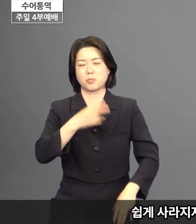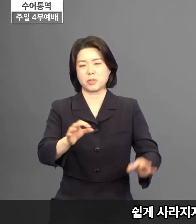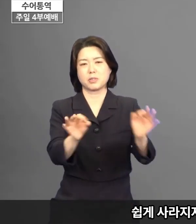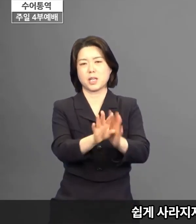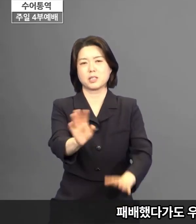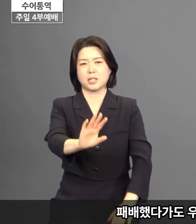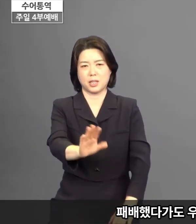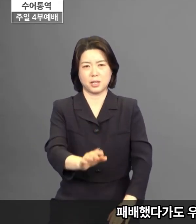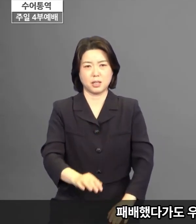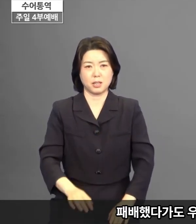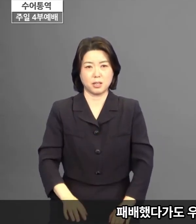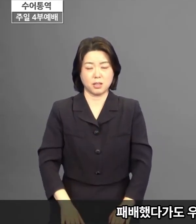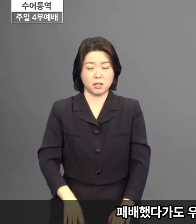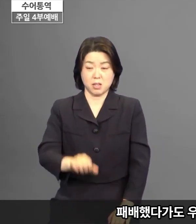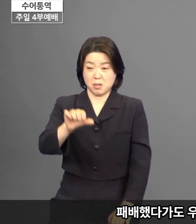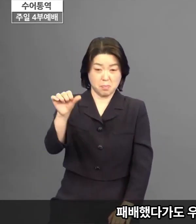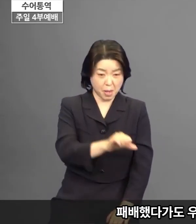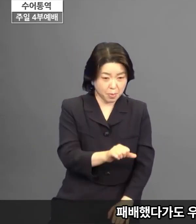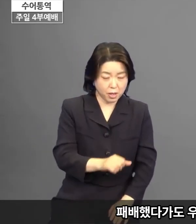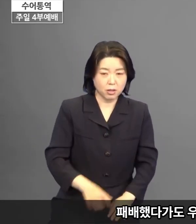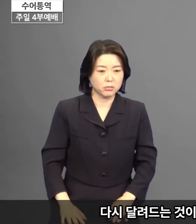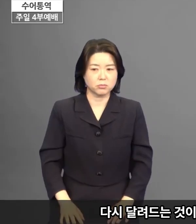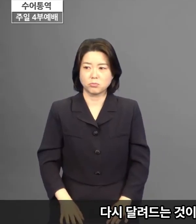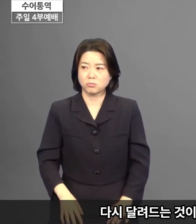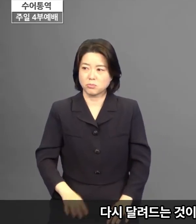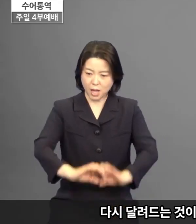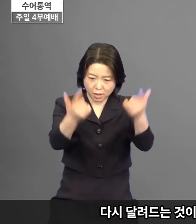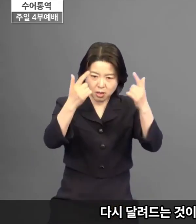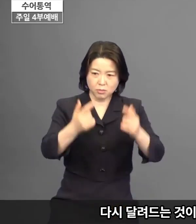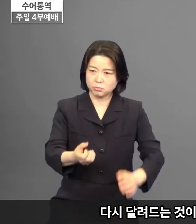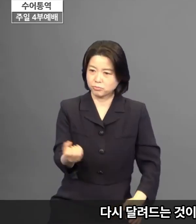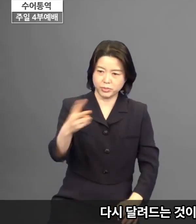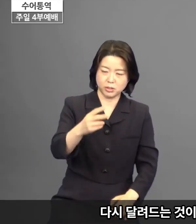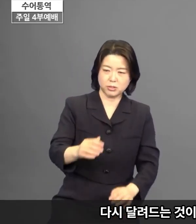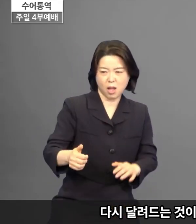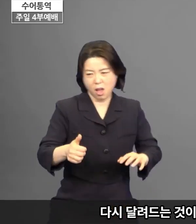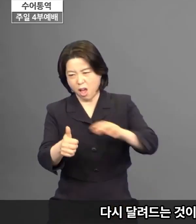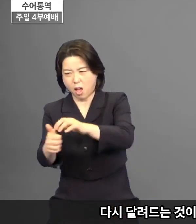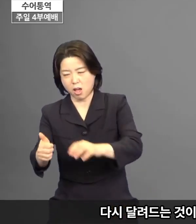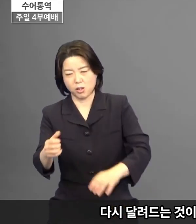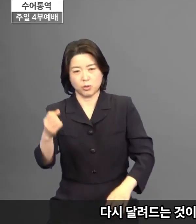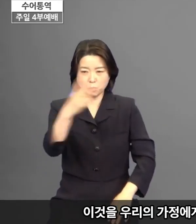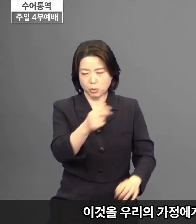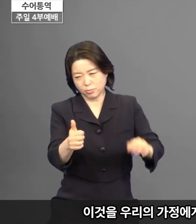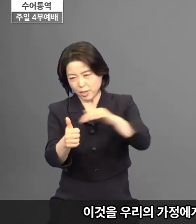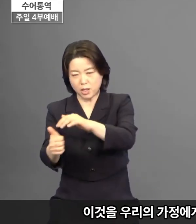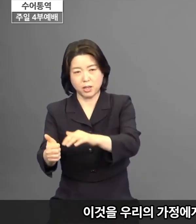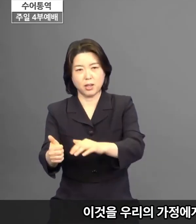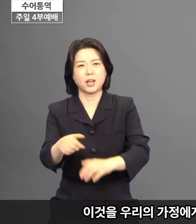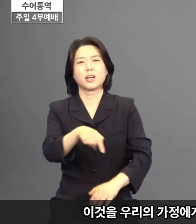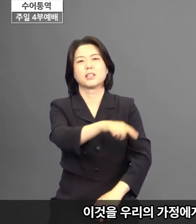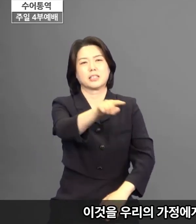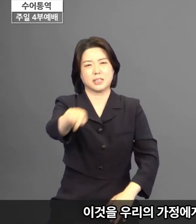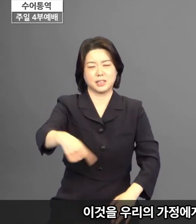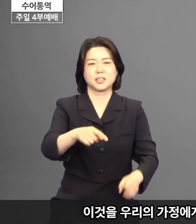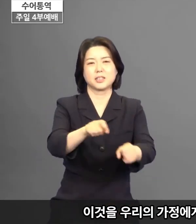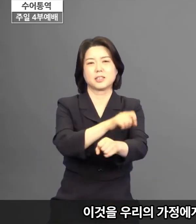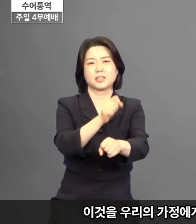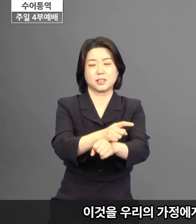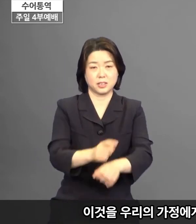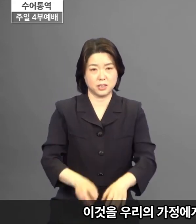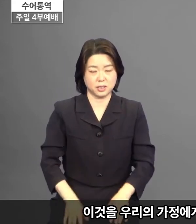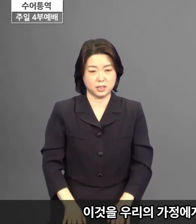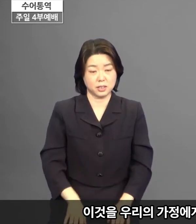않는다는 거예요. 패배했다가도 우리가 언제 패배했어? 다시 달려드는 것이 하닷에셀이라는 겁니다. 자, 이것을 우리의